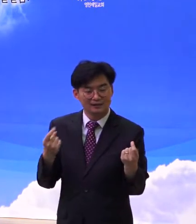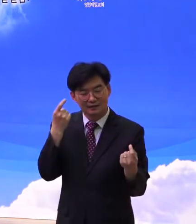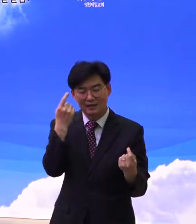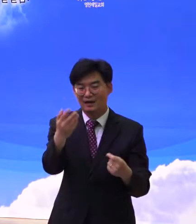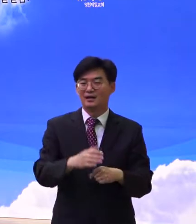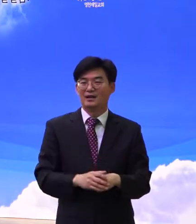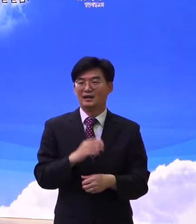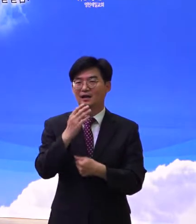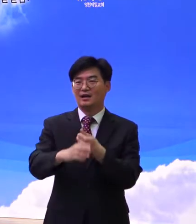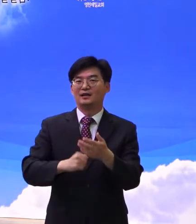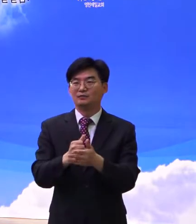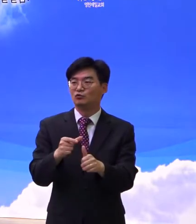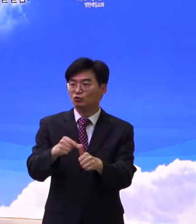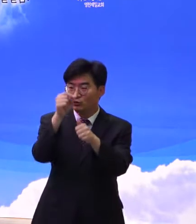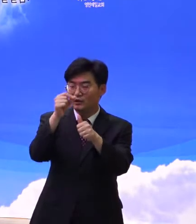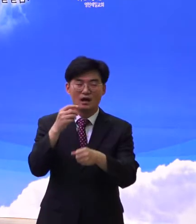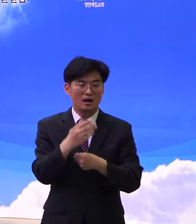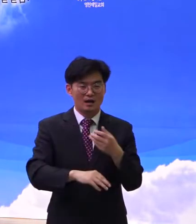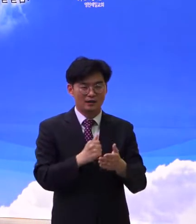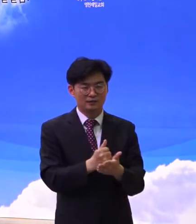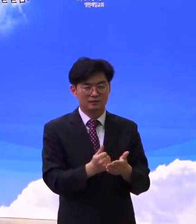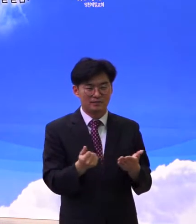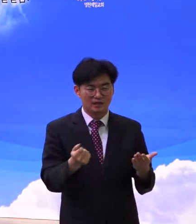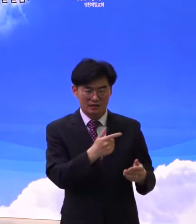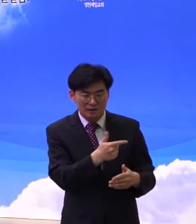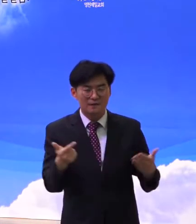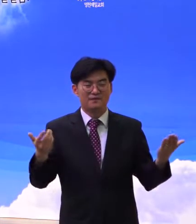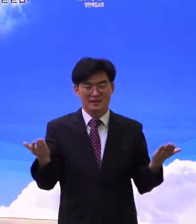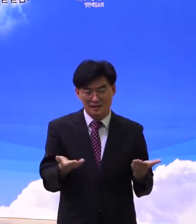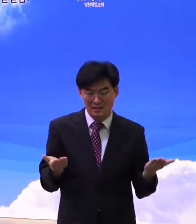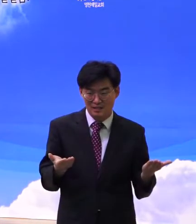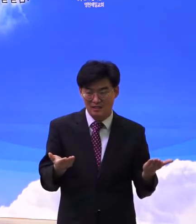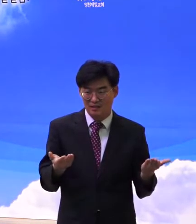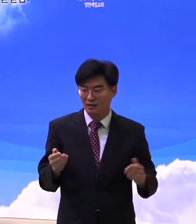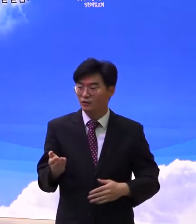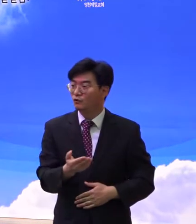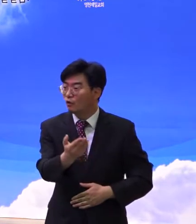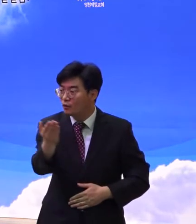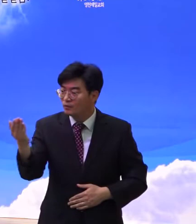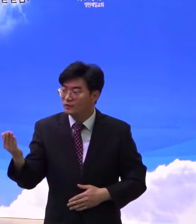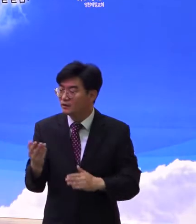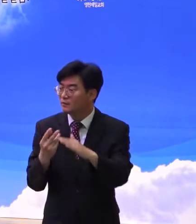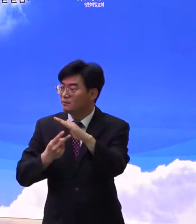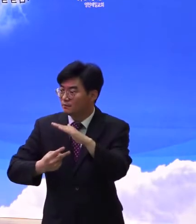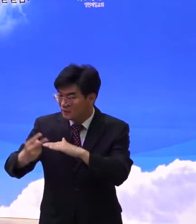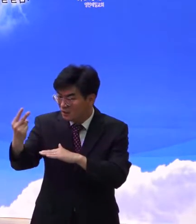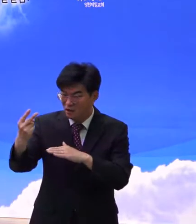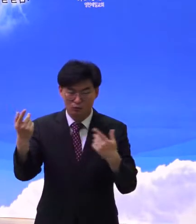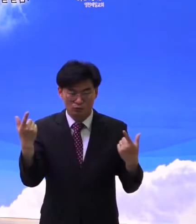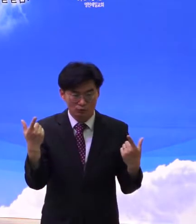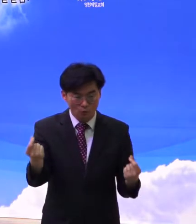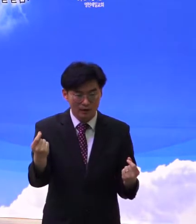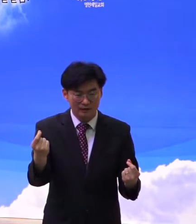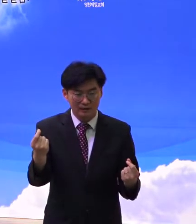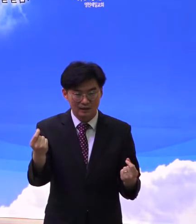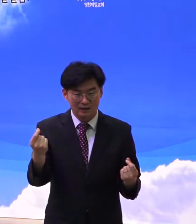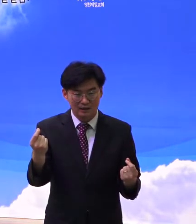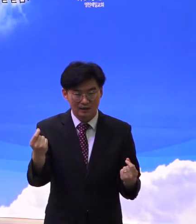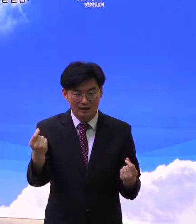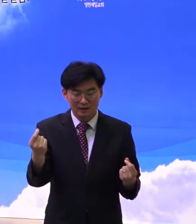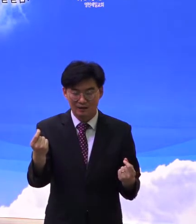하나님이 행하시는 그 큰 일, 하나님이 하시고자 하는 그 일이 여러분들의 비전이 되었습니까?